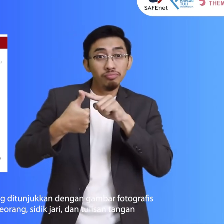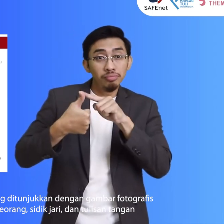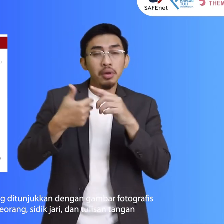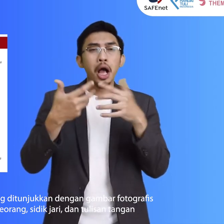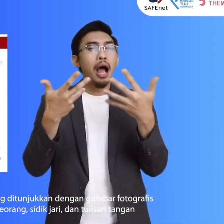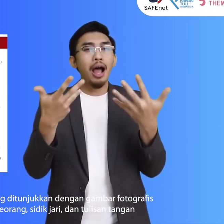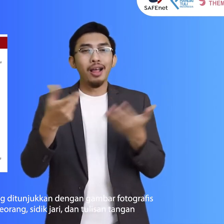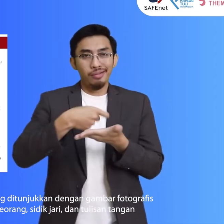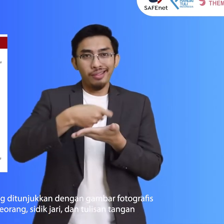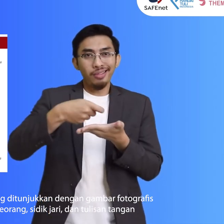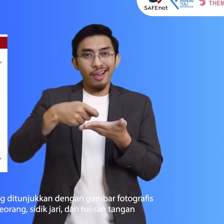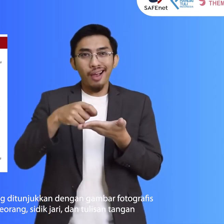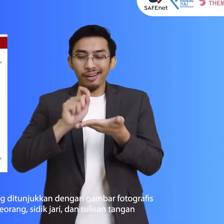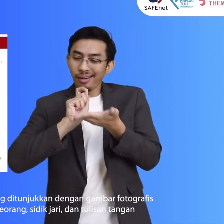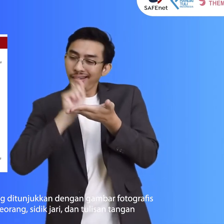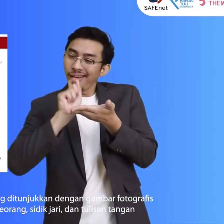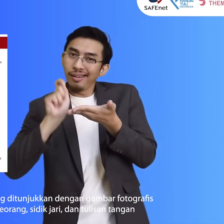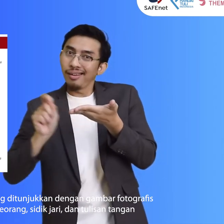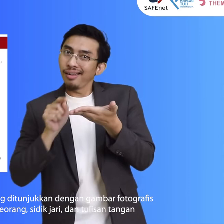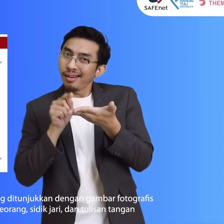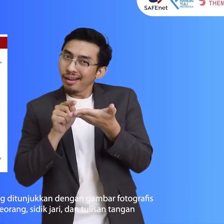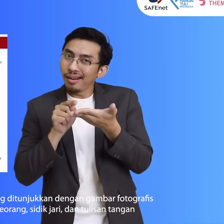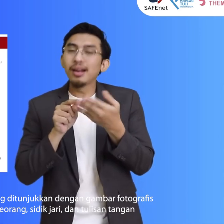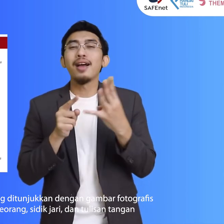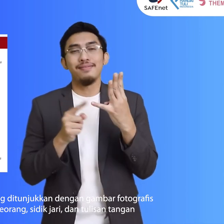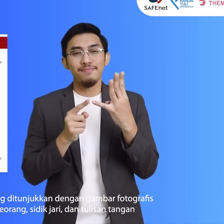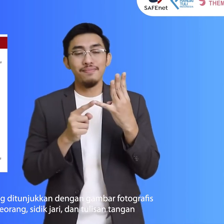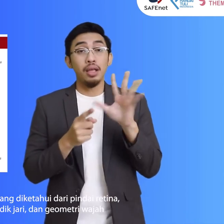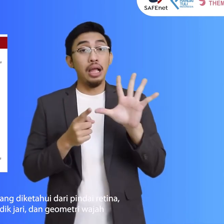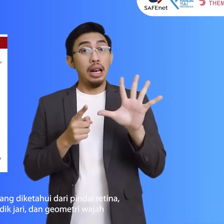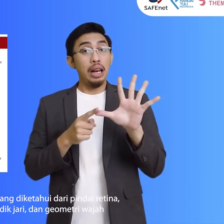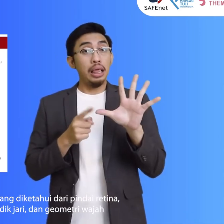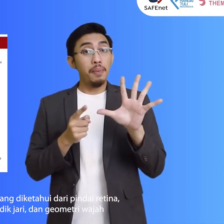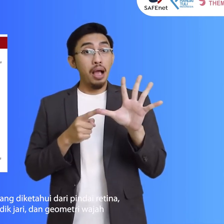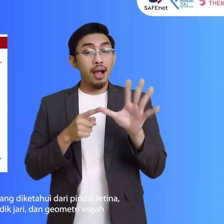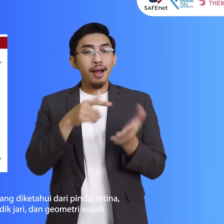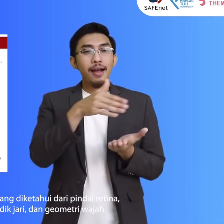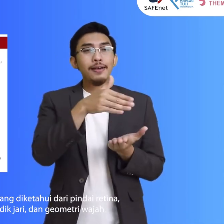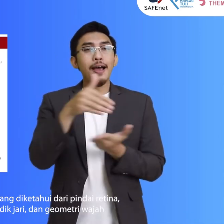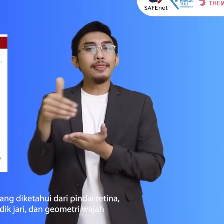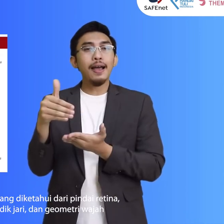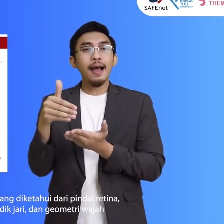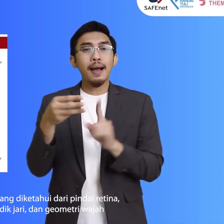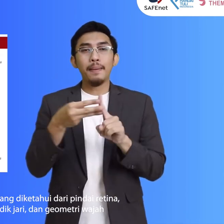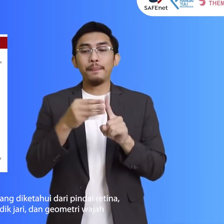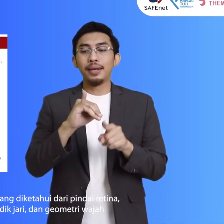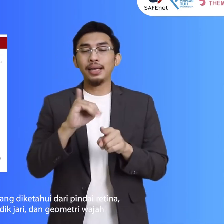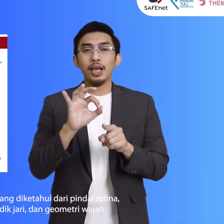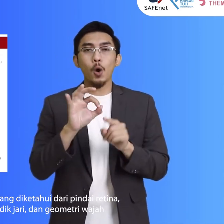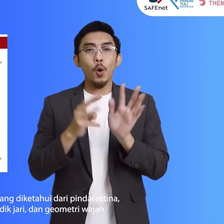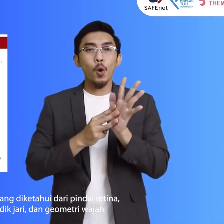fotografis karakteristik wajah seseorang sidik jari dan tulisan tangan